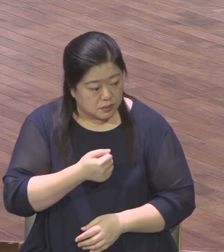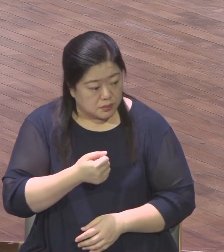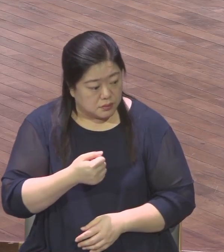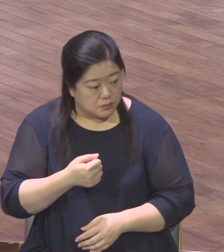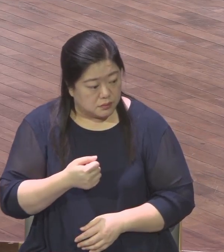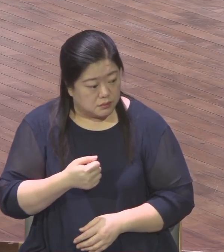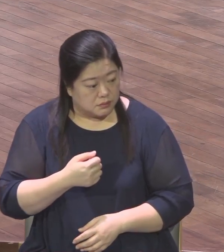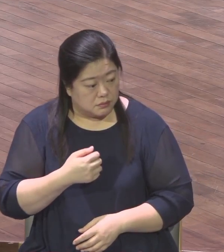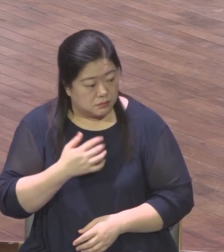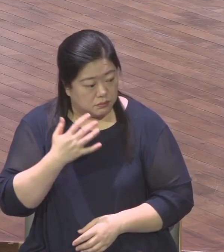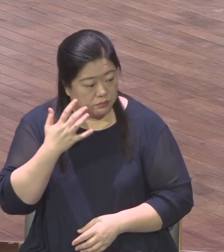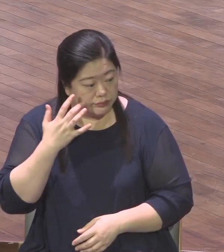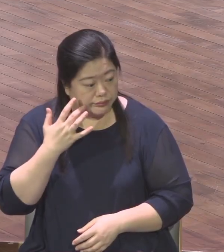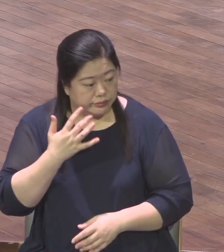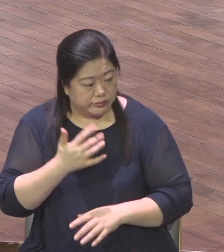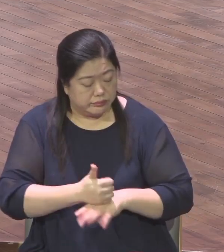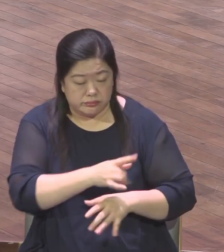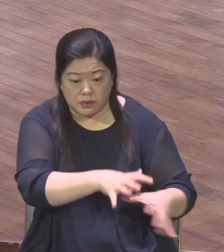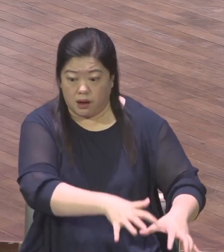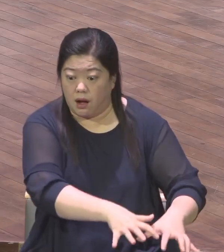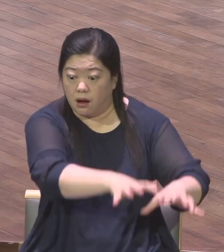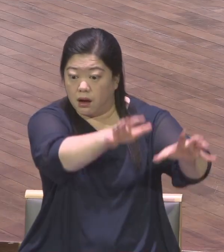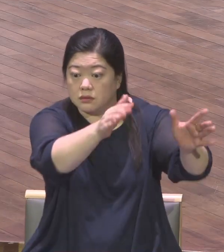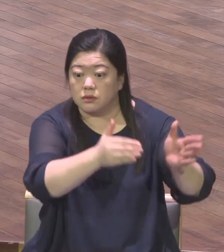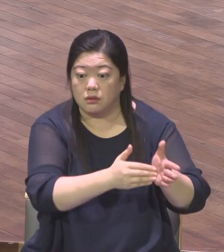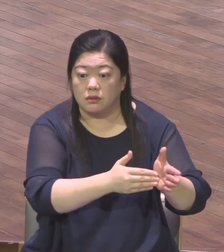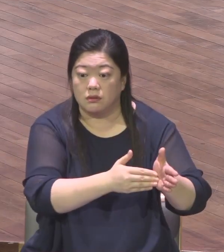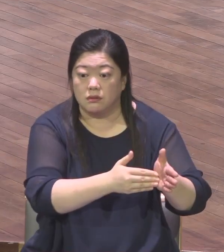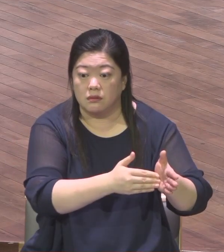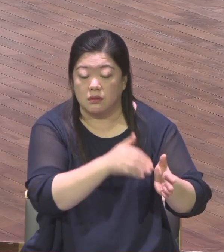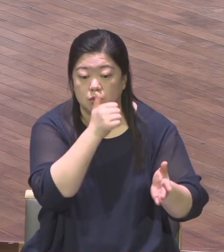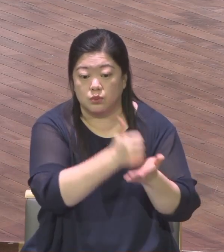이 엄청난 불순종의 이 범죄,